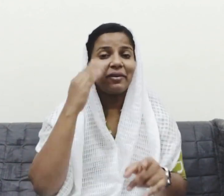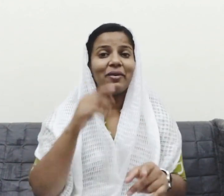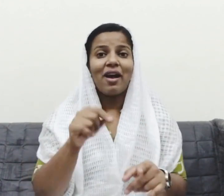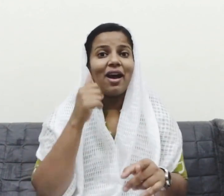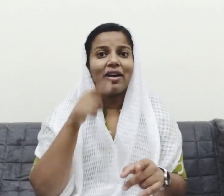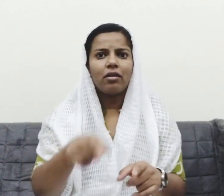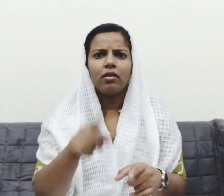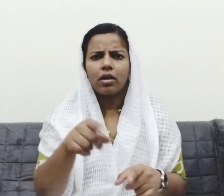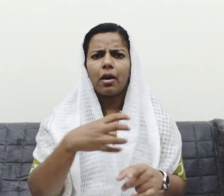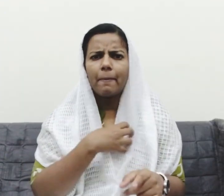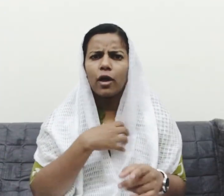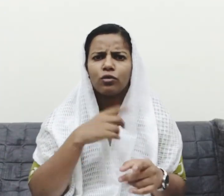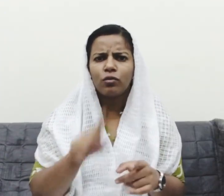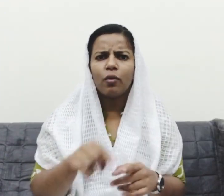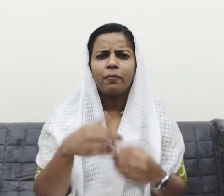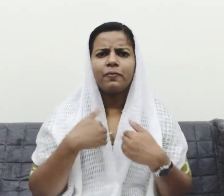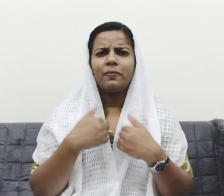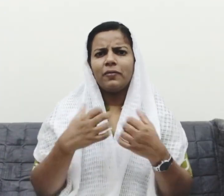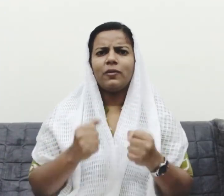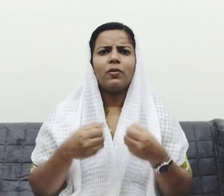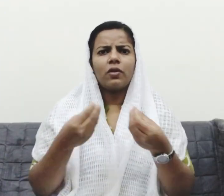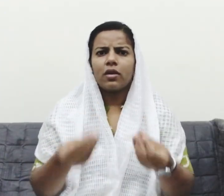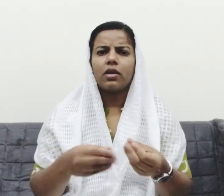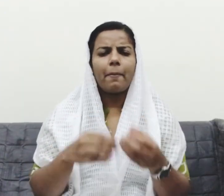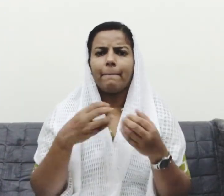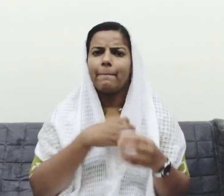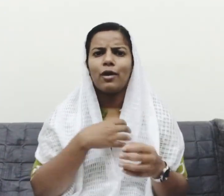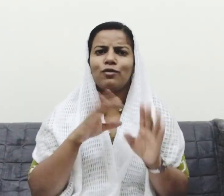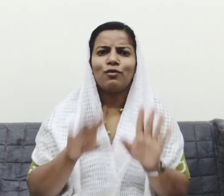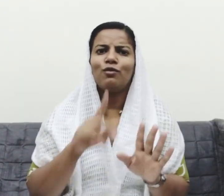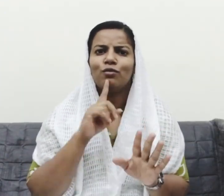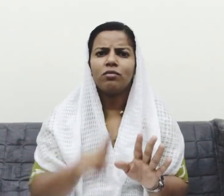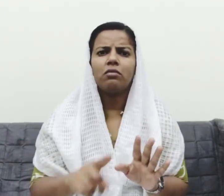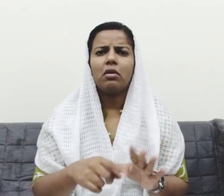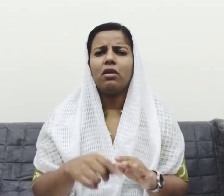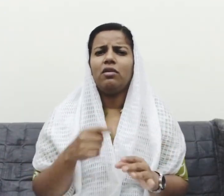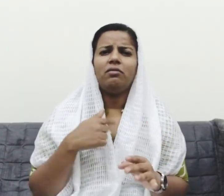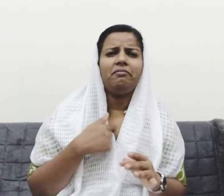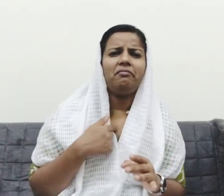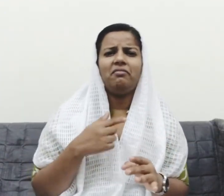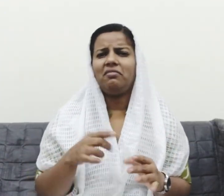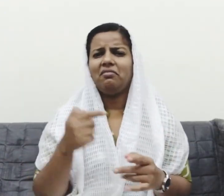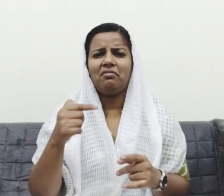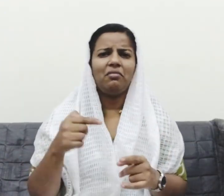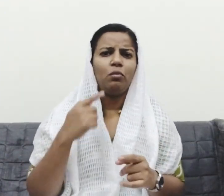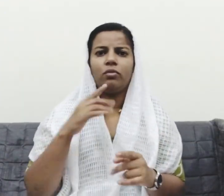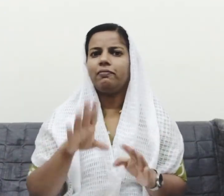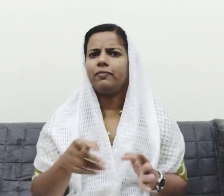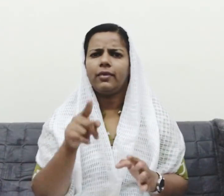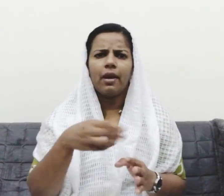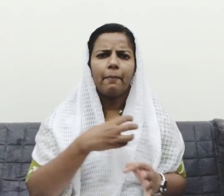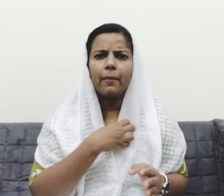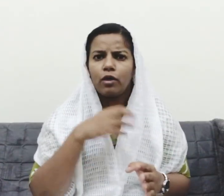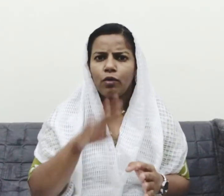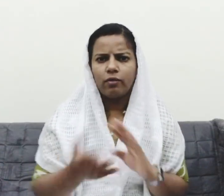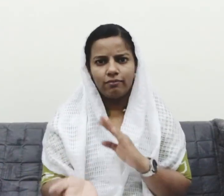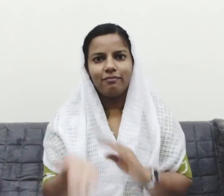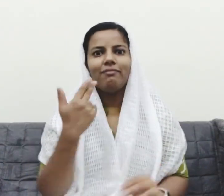നിനക്ക് മനസ്സുണ്ടോ കുഞ്ഞെ സൗഖ്യമാകുവാൻ? അല്ല, നീ ഇങ്ങനെ അങ്ങ് കിടക്കാനാണോ നിന്റെ പ്ലാന്? ഹല്ലേലൂയ. അവൻ എക്സ്ക്യൂസുകളൊക്കെ പറഞ്ഞ് അവിടെ കിടക്കുക. കർത്താവ് ചോദിച്ചു, മനസ്സുണ്ടോ? ഇങ്ങനെ എഴുന്നേറ്റ്